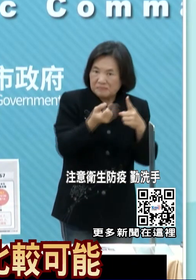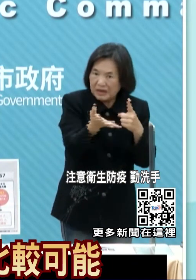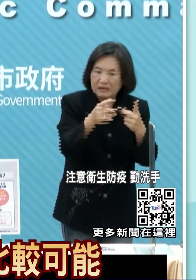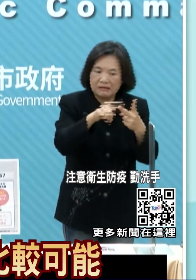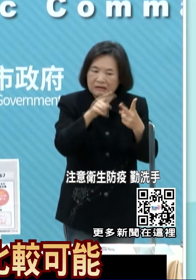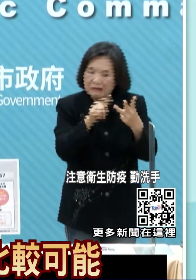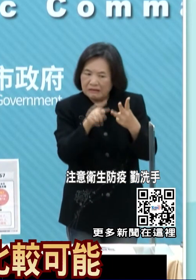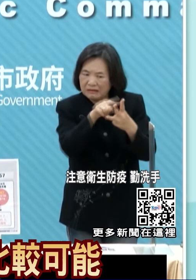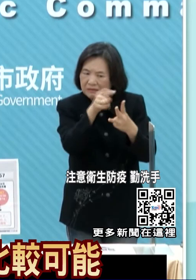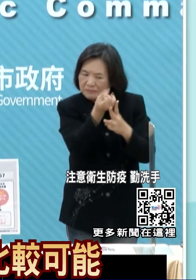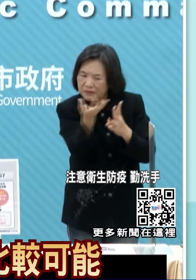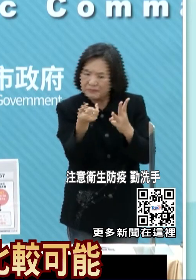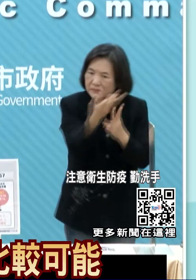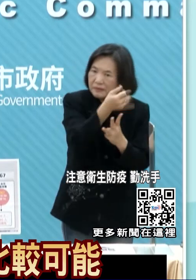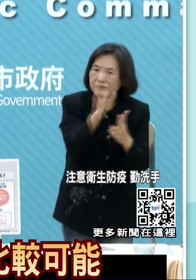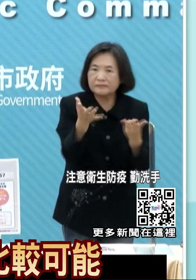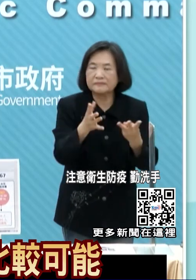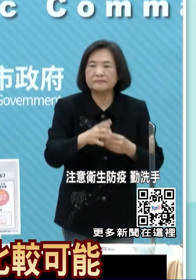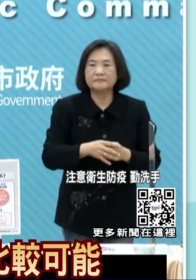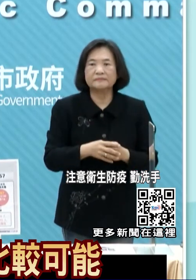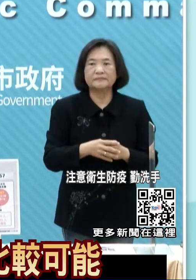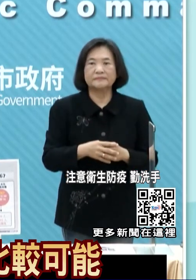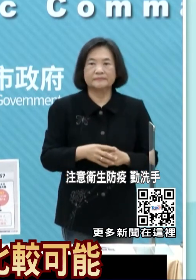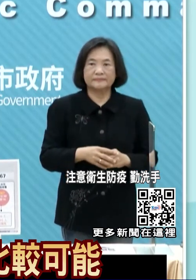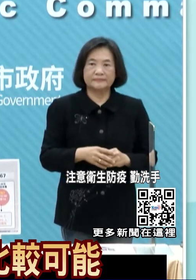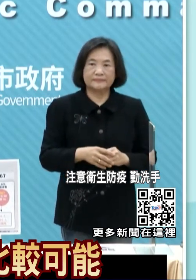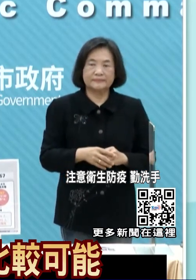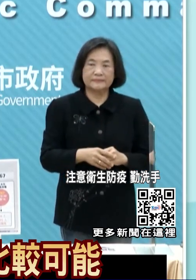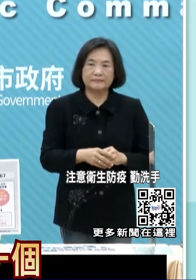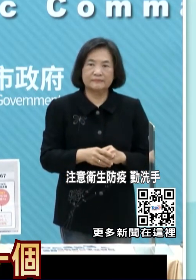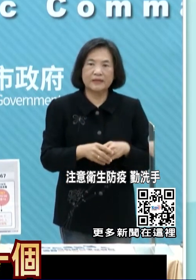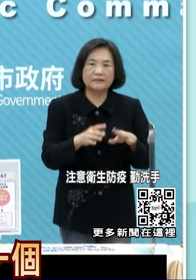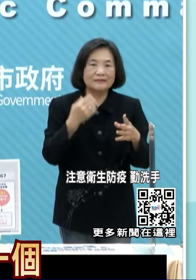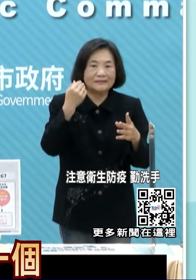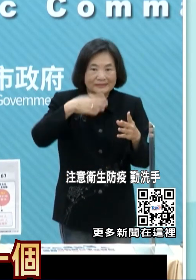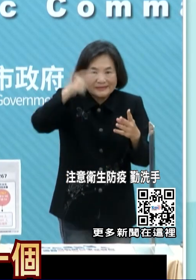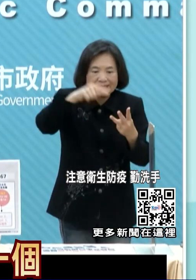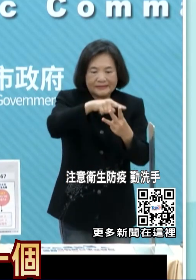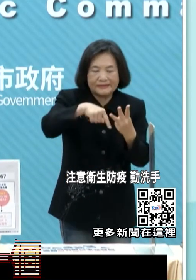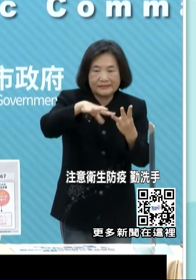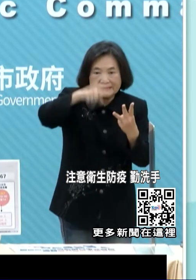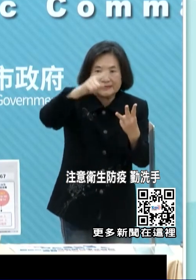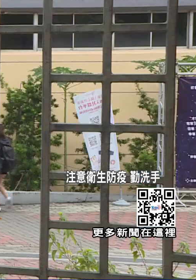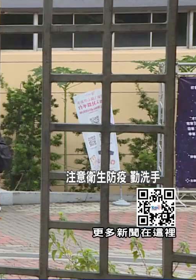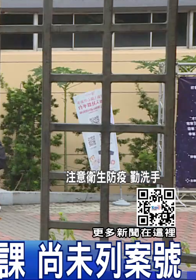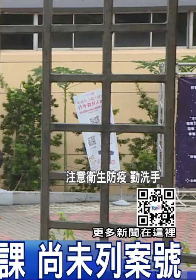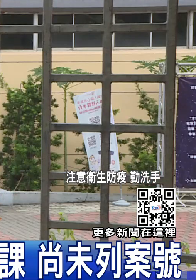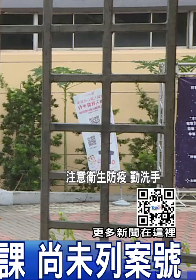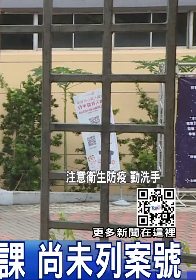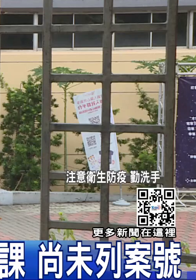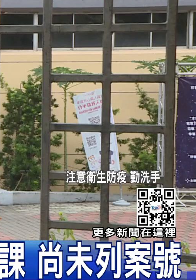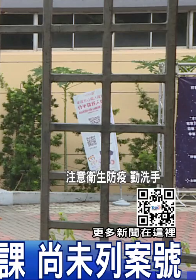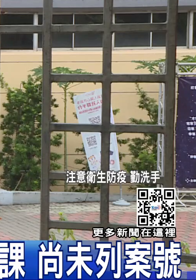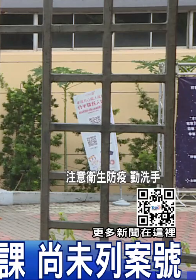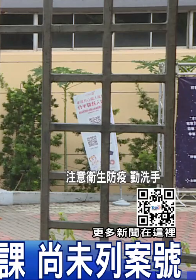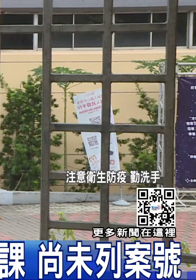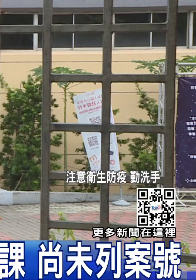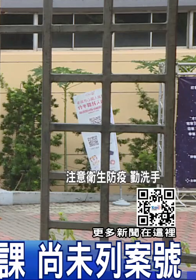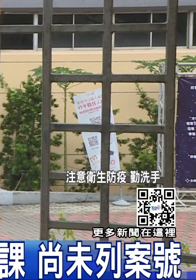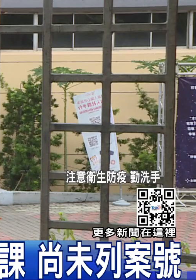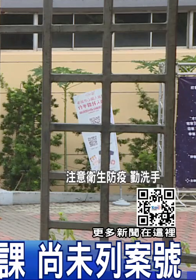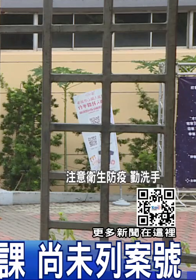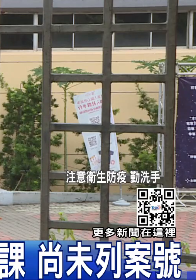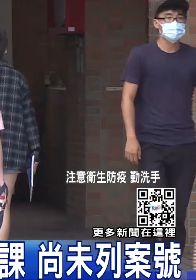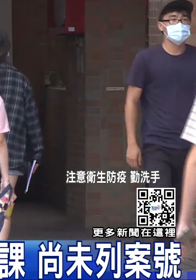再传染给其他2个，比较可能了，但是哪一个是第一个，现在看不出来。 感染源在哪还不知